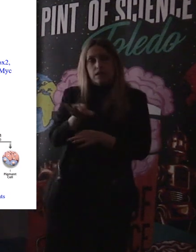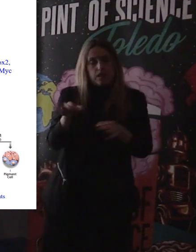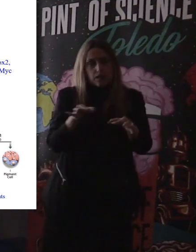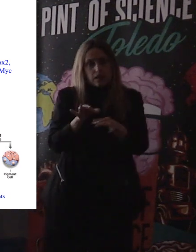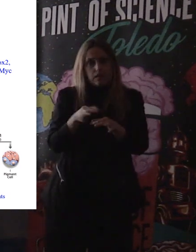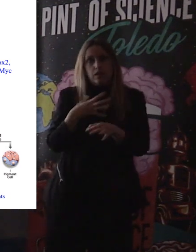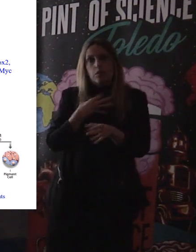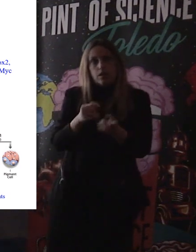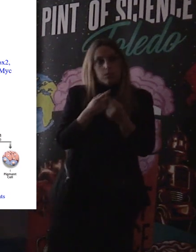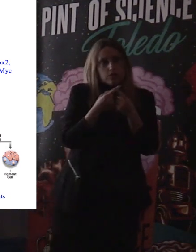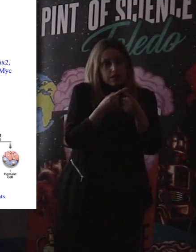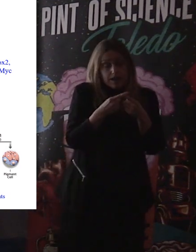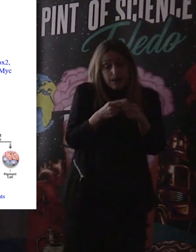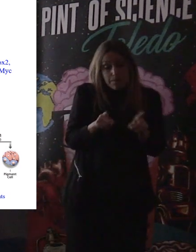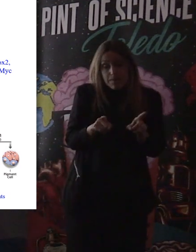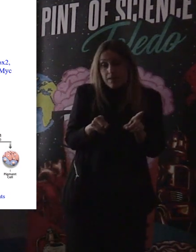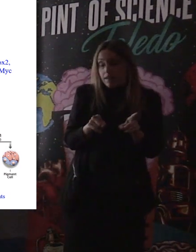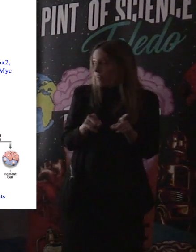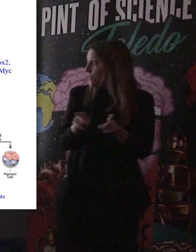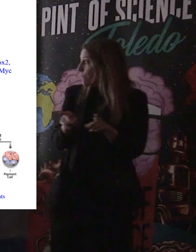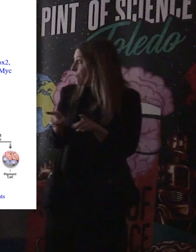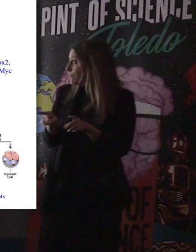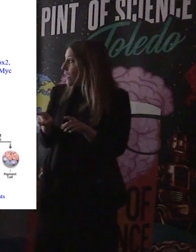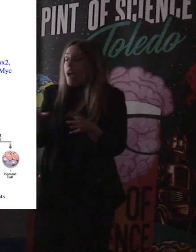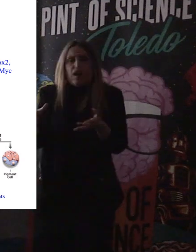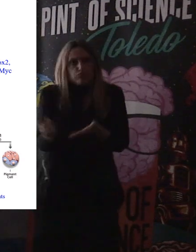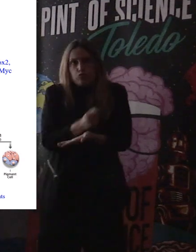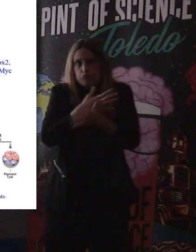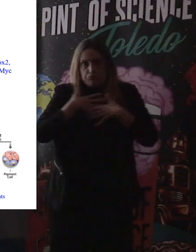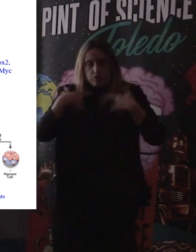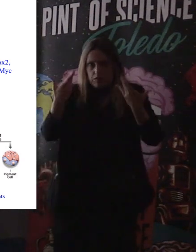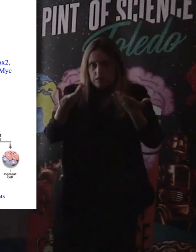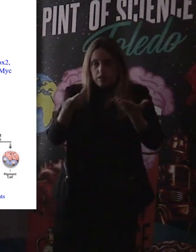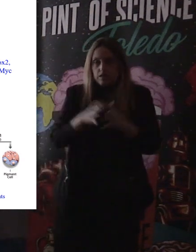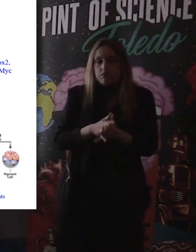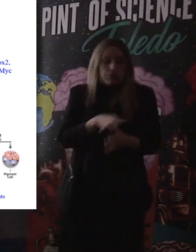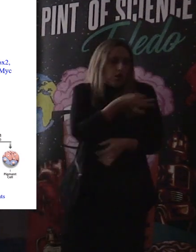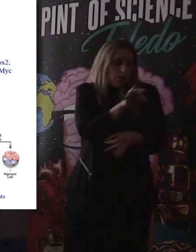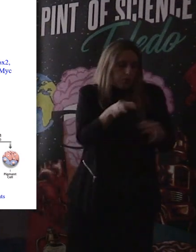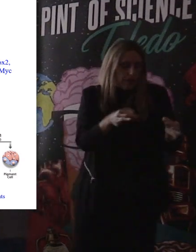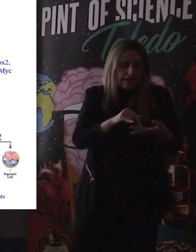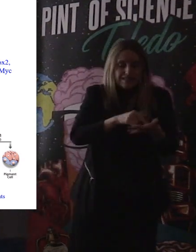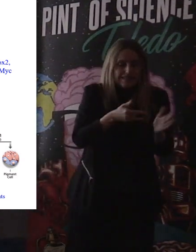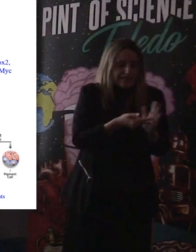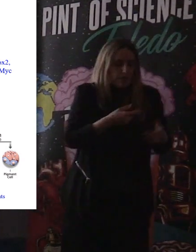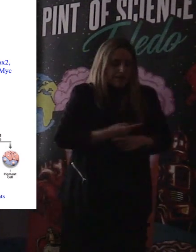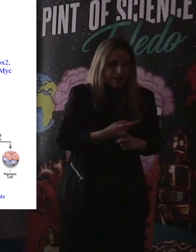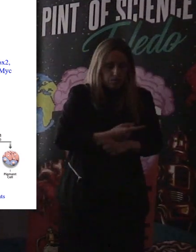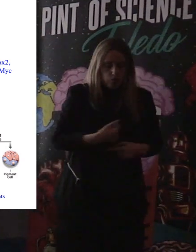puede diferenciar luego a todo lo que quieres, incluyendo células del sistema